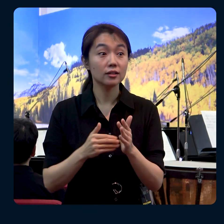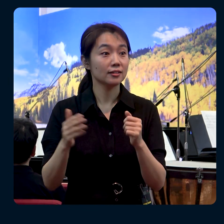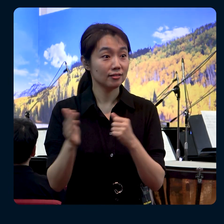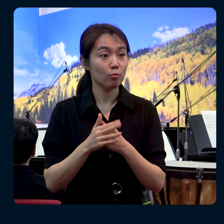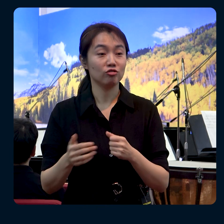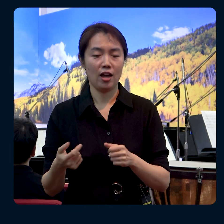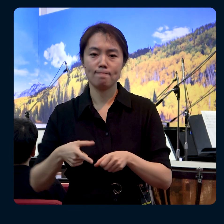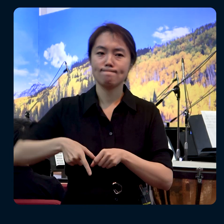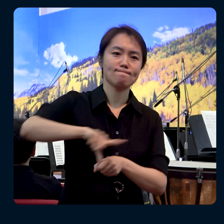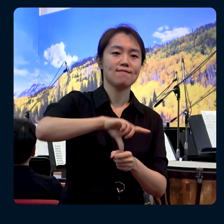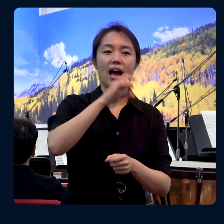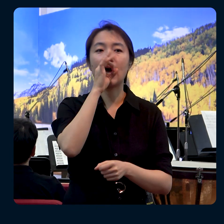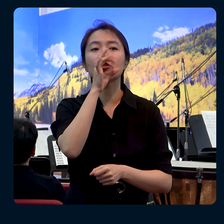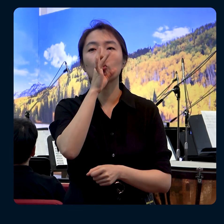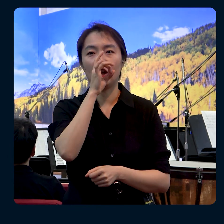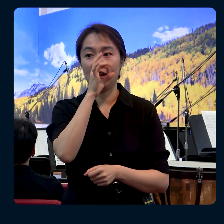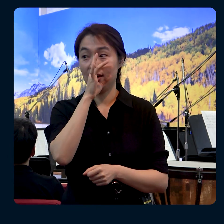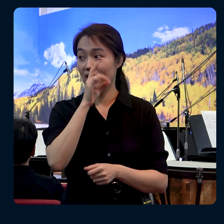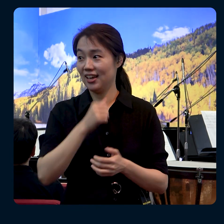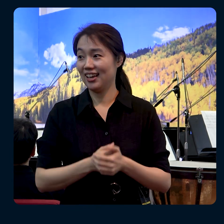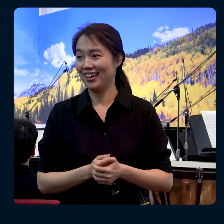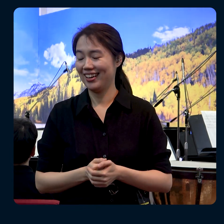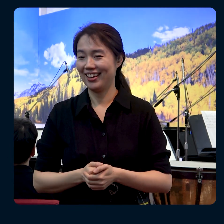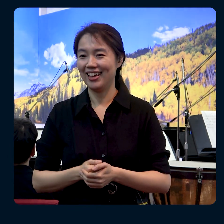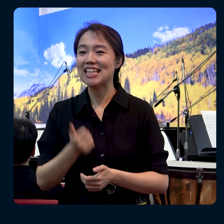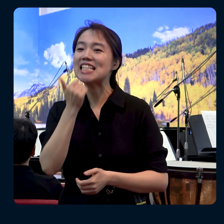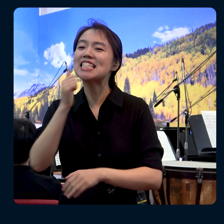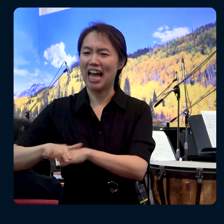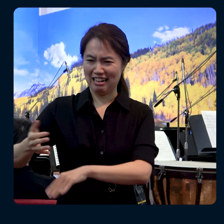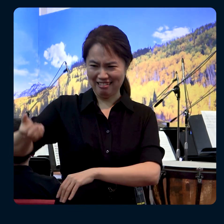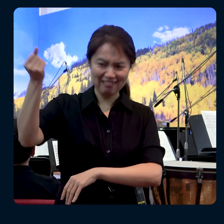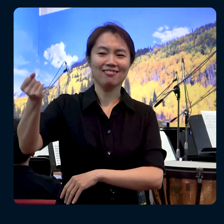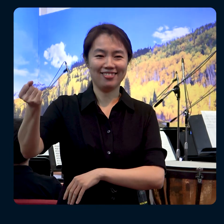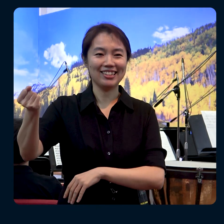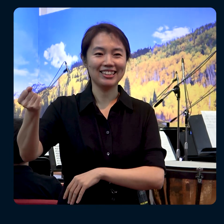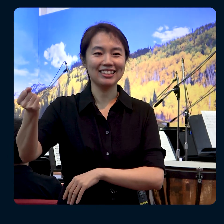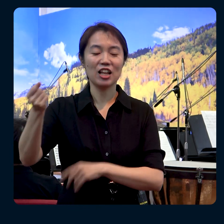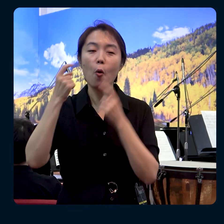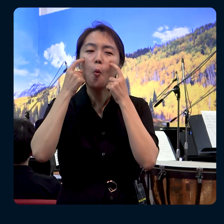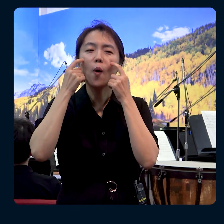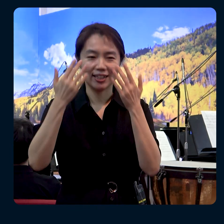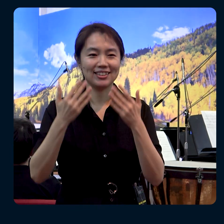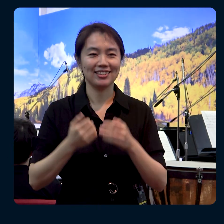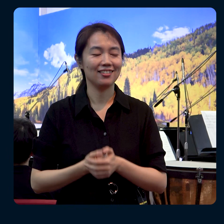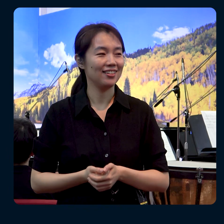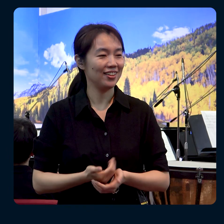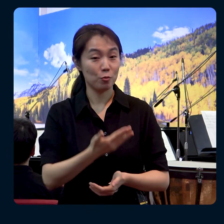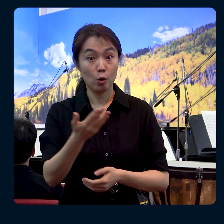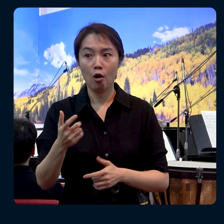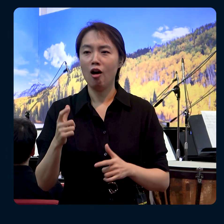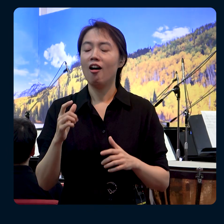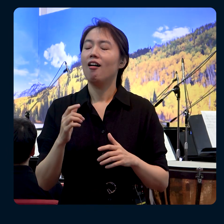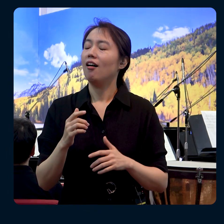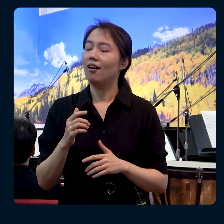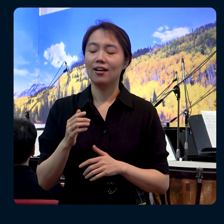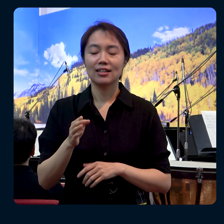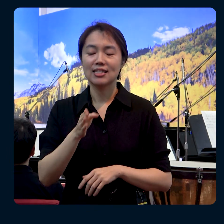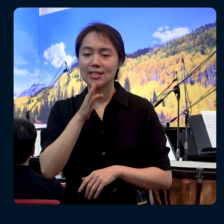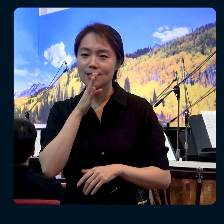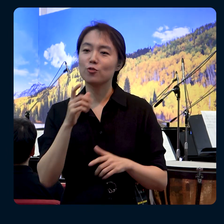수가 없는 거예요. 이거는 이삭의 소유가 되었어요. 여러분, 이게 얼마나 놀라운 일이냐?